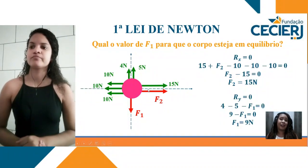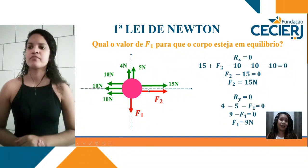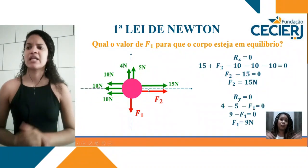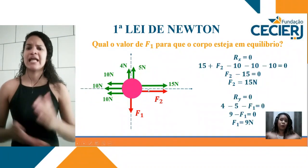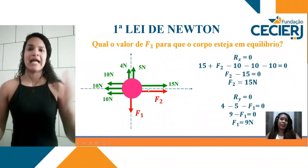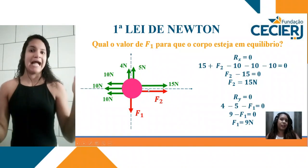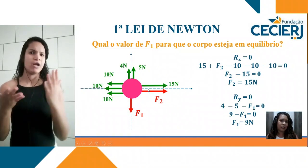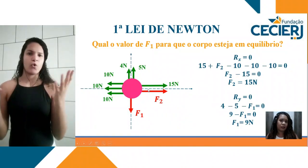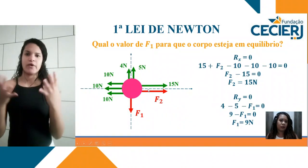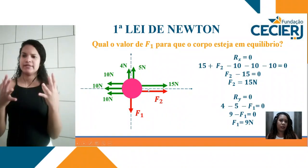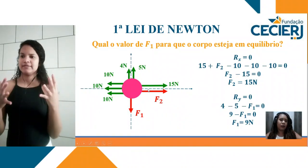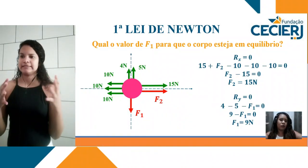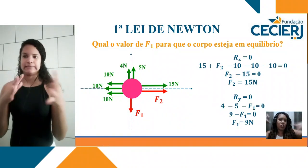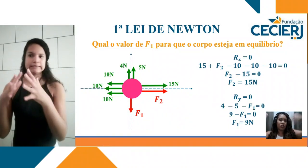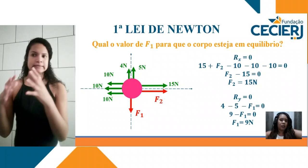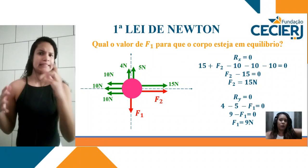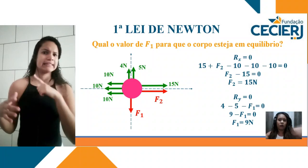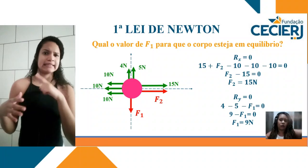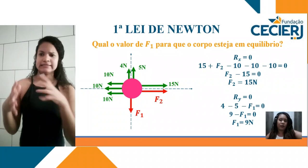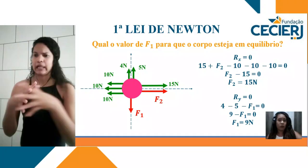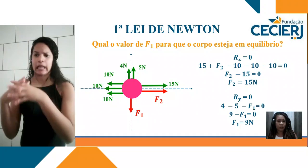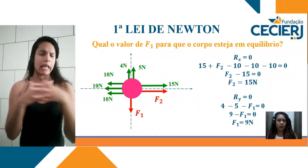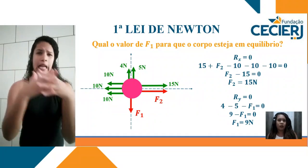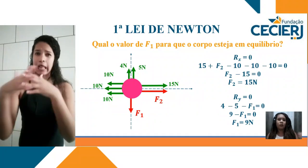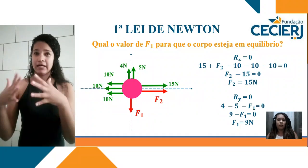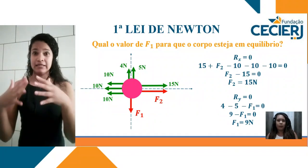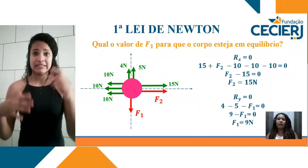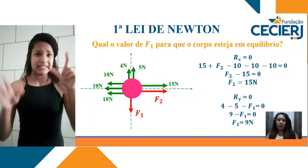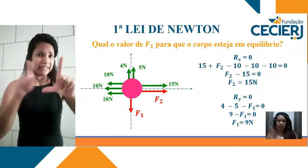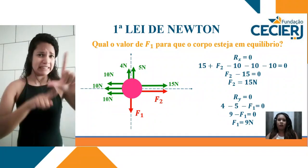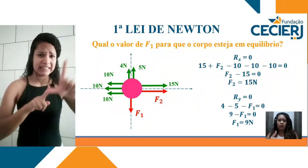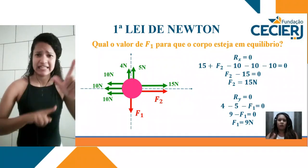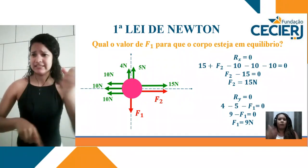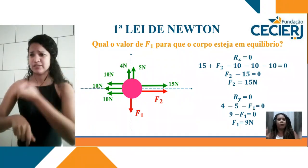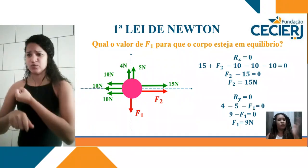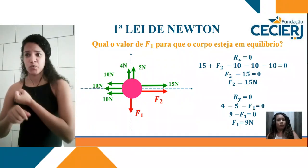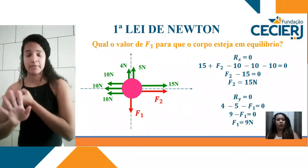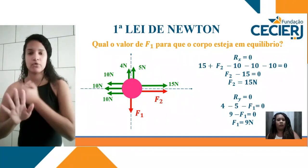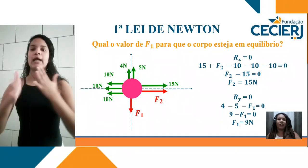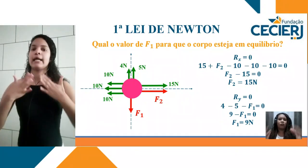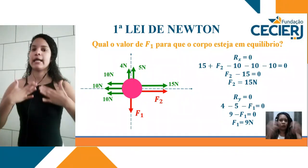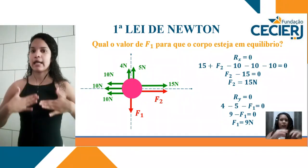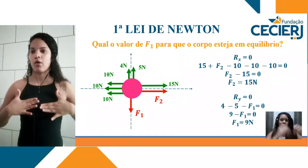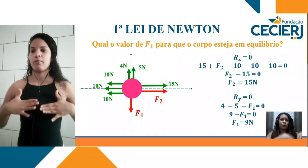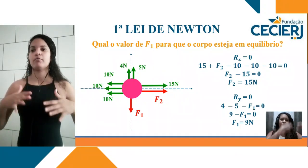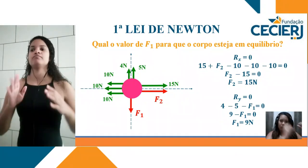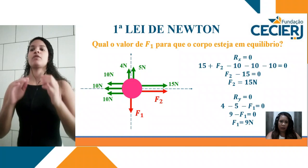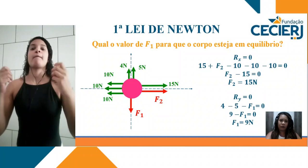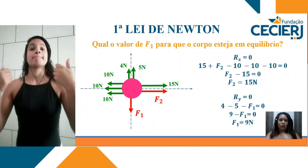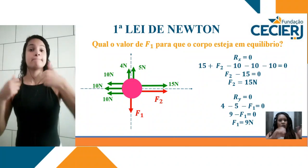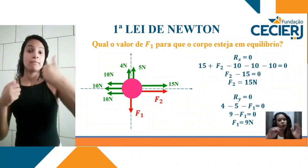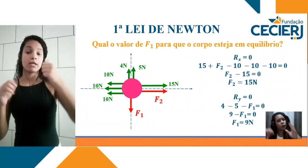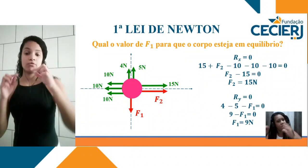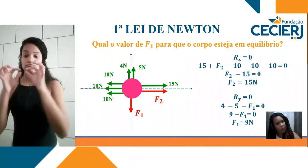a salada, sopa de letrinha. Tem X, tem Y, faz o quê? Separa em vertical, separa em horizontal. Faz todas as contas por